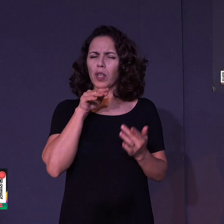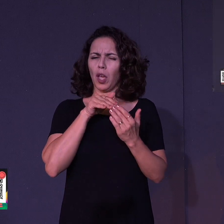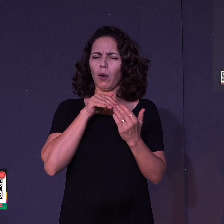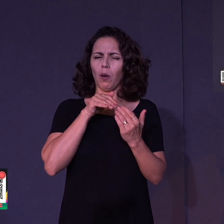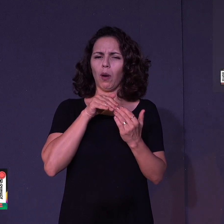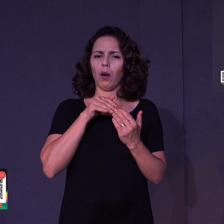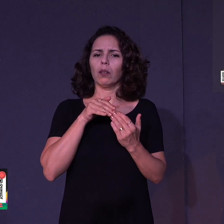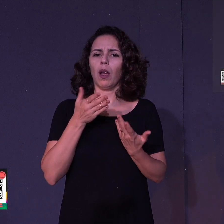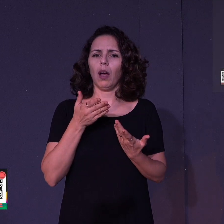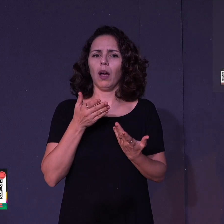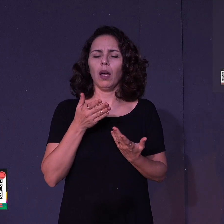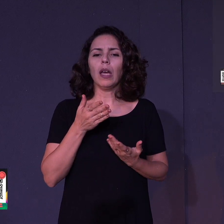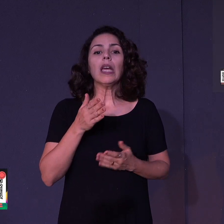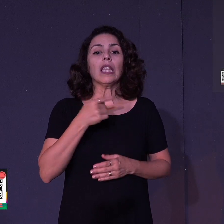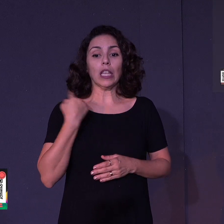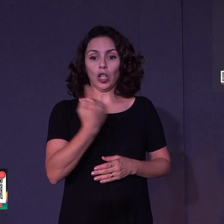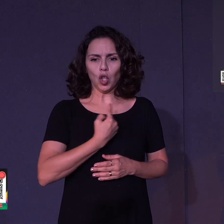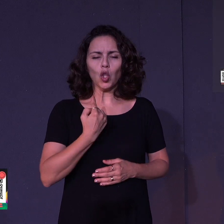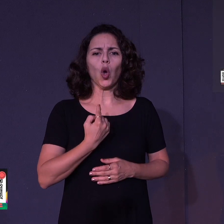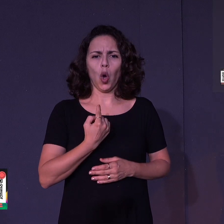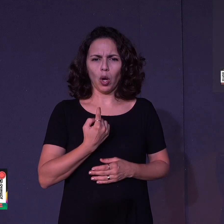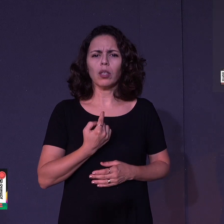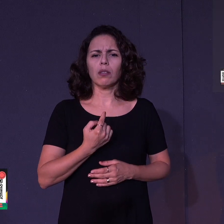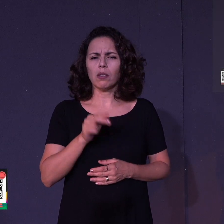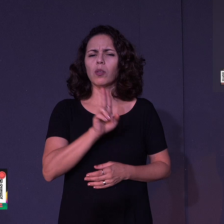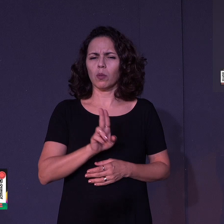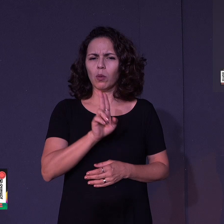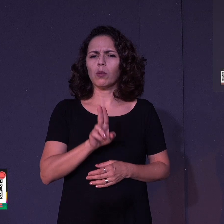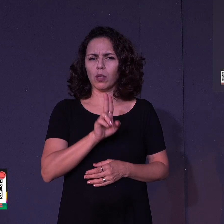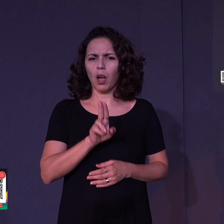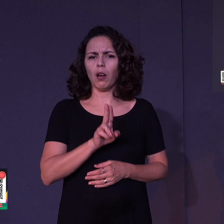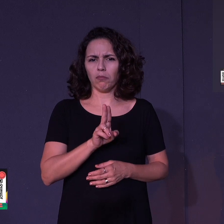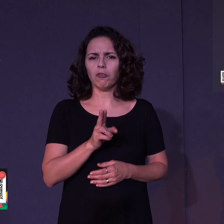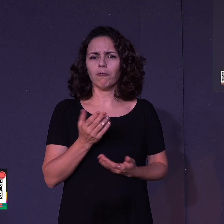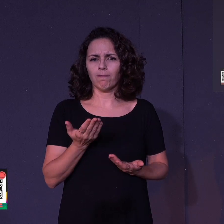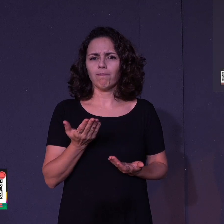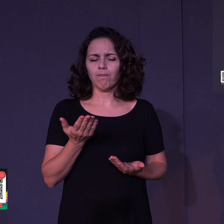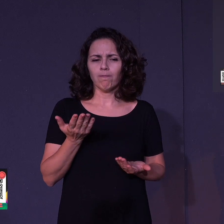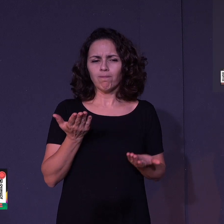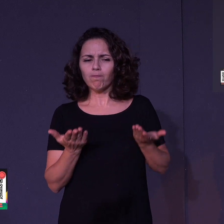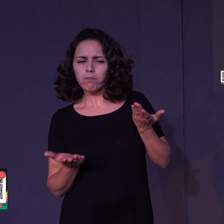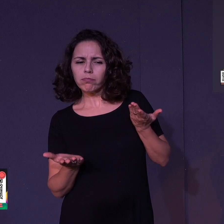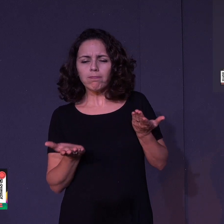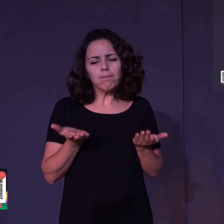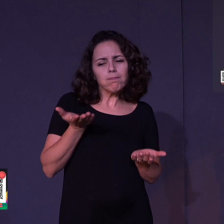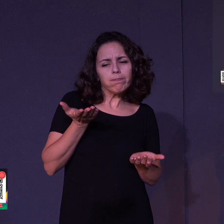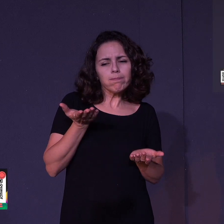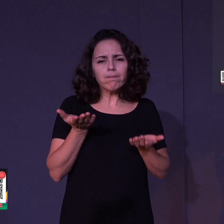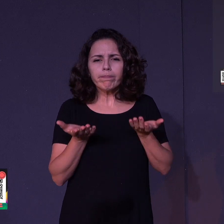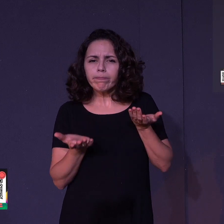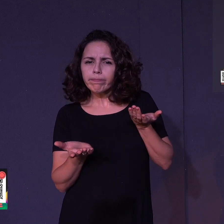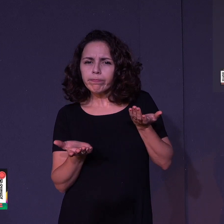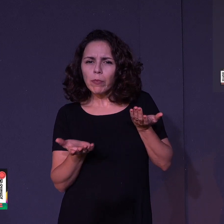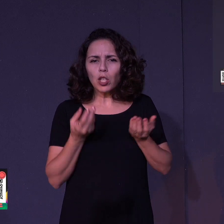usamos dois pesos e duas medidas para a mesma coisa, para o final. E eu vou lhe explicar por quê. Pensar no